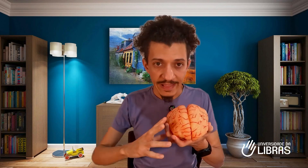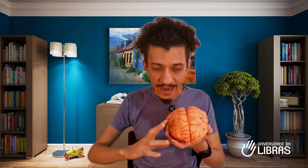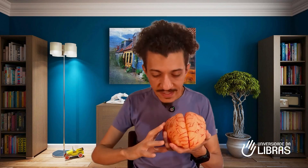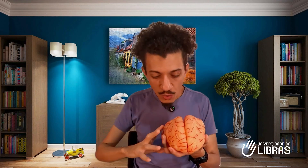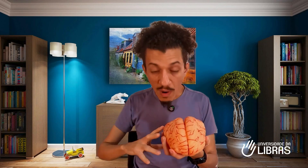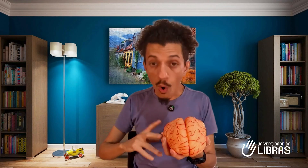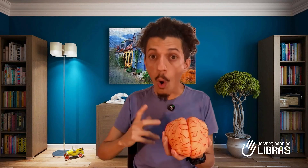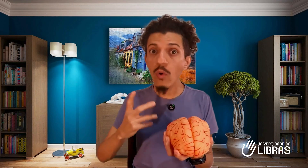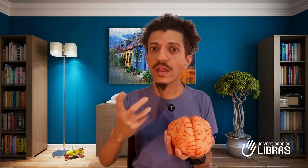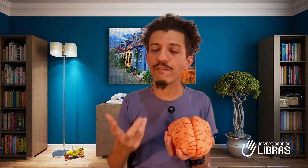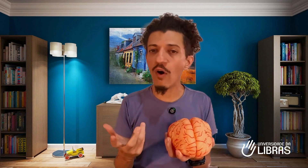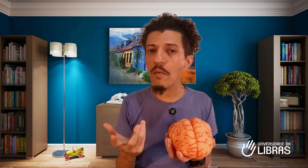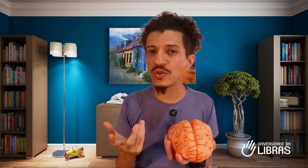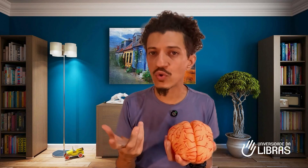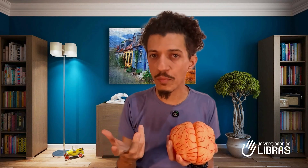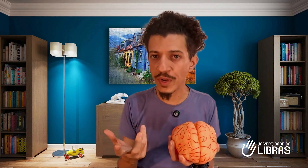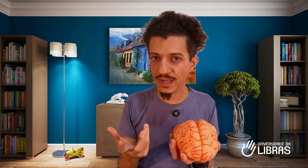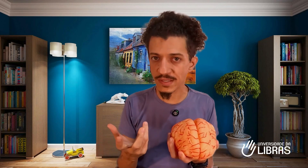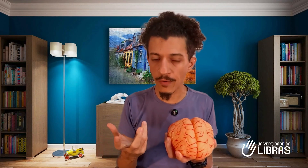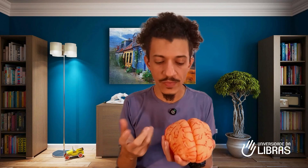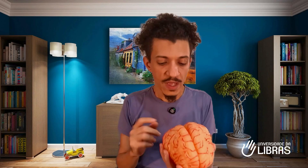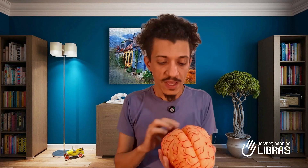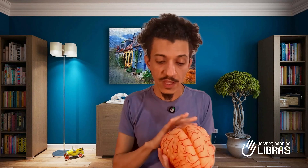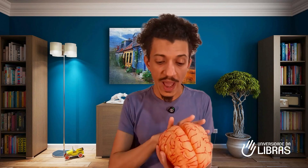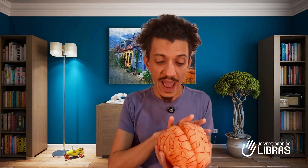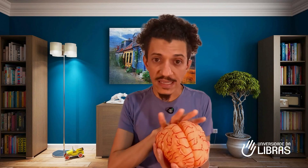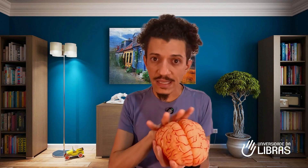trazendo uma outra forma de comunicação. Então, essa